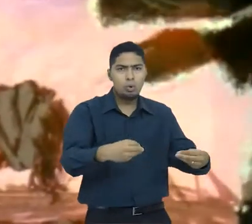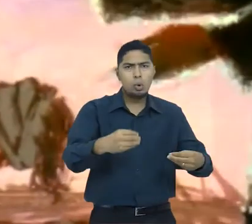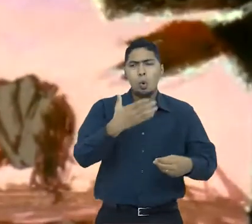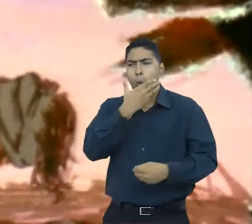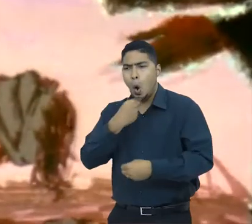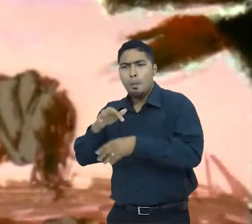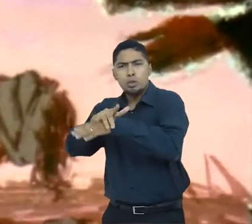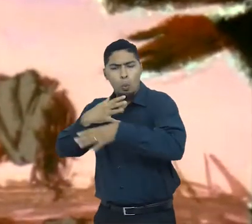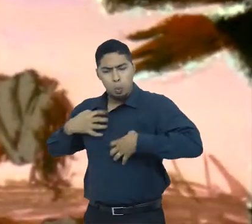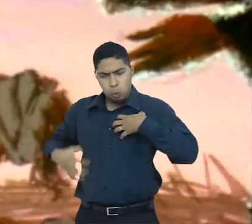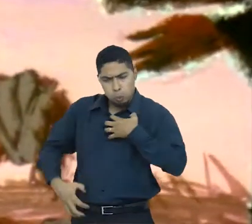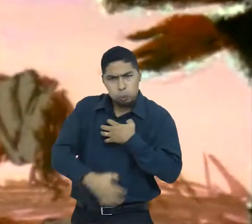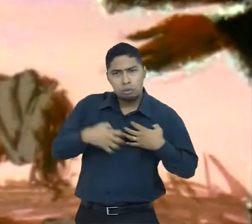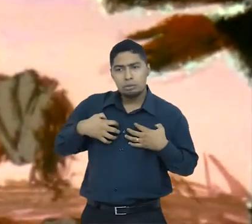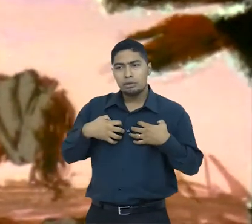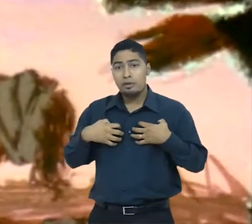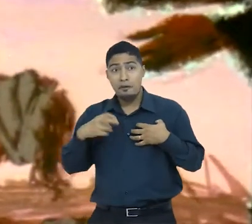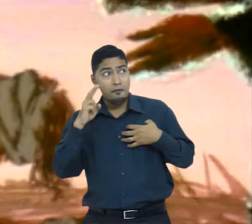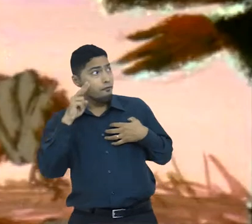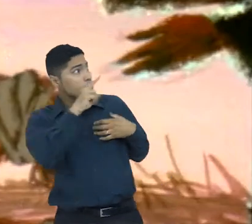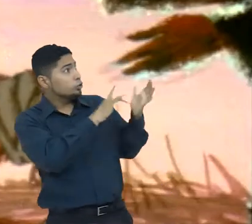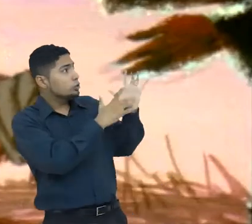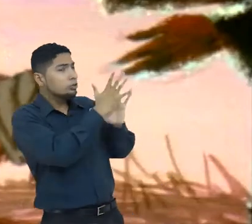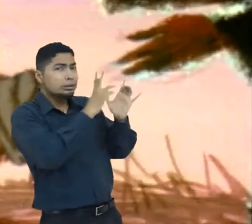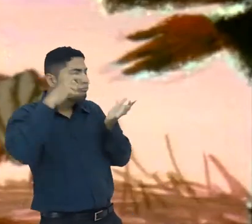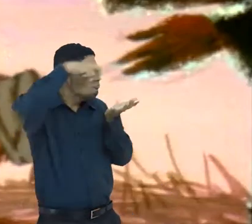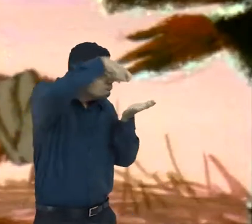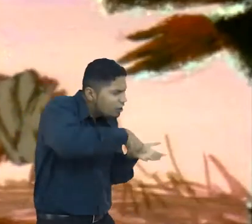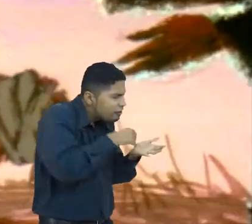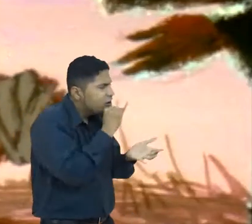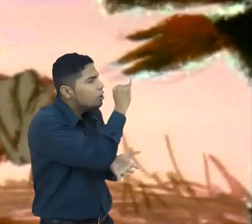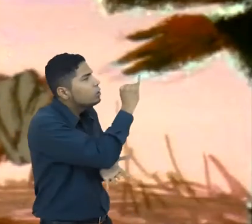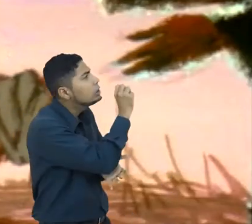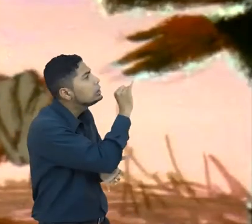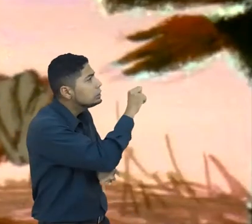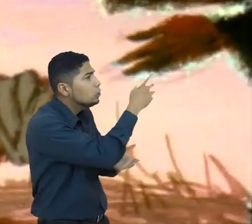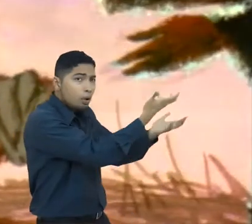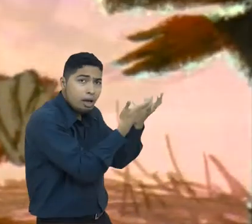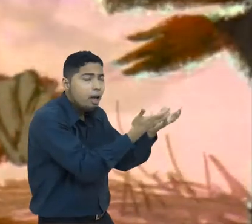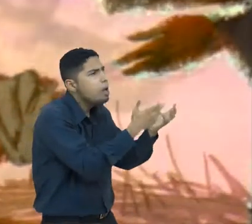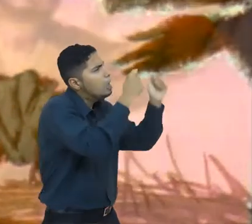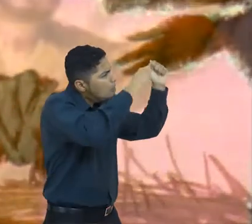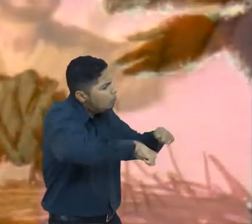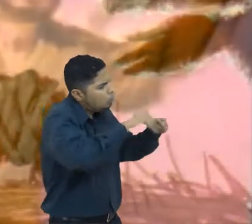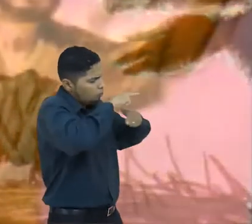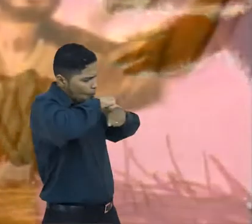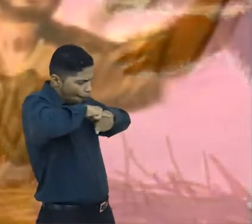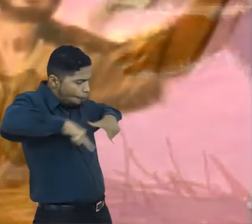mundo, viu Jesus, ajoelhou-se e disse: "Se quiser, o Senhor pode me curar." Jesus tocou